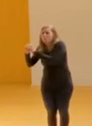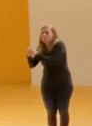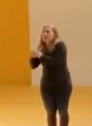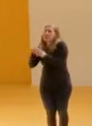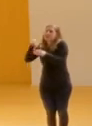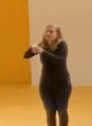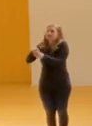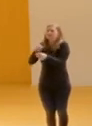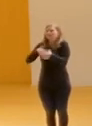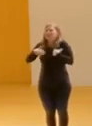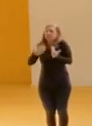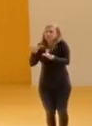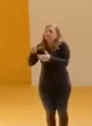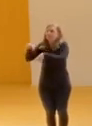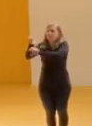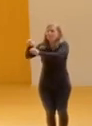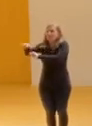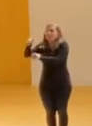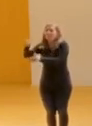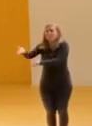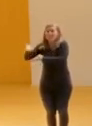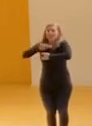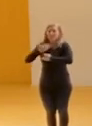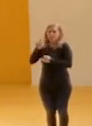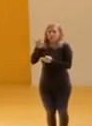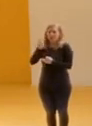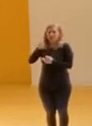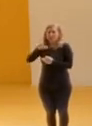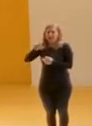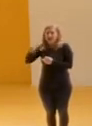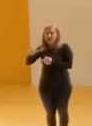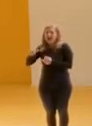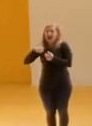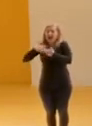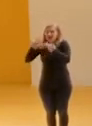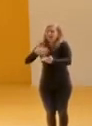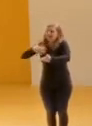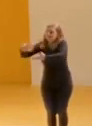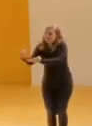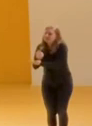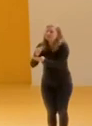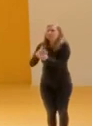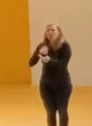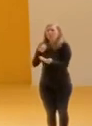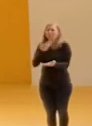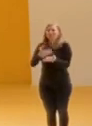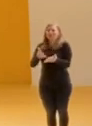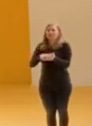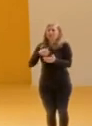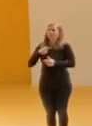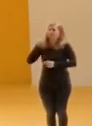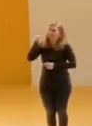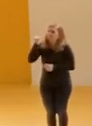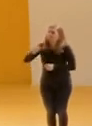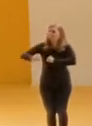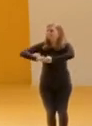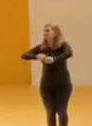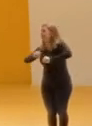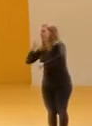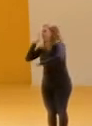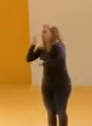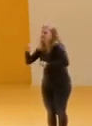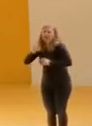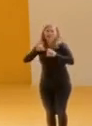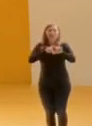300 kalorii a żeby ją je pozyskać to musimy wydatkować gdzieś pójść rozejrzeć się pobiegać u musimy